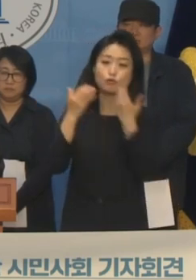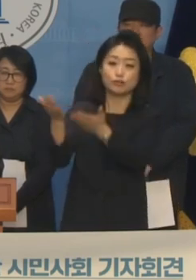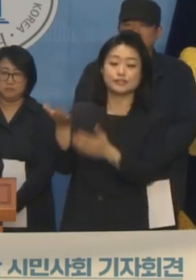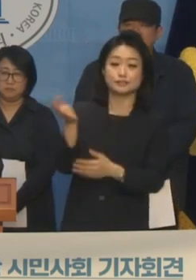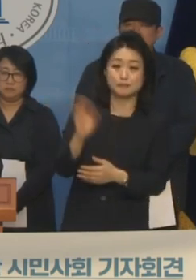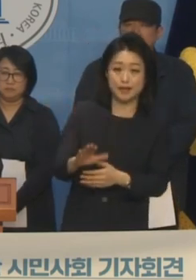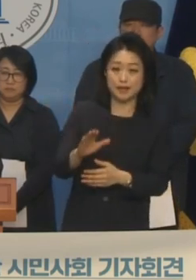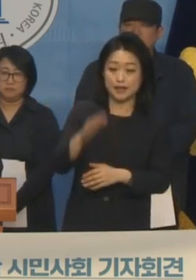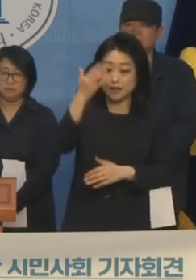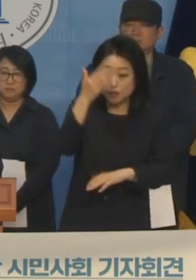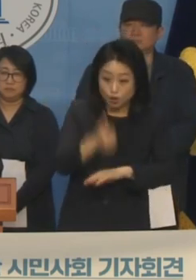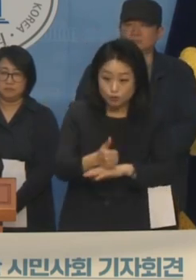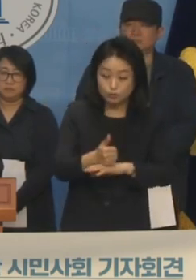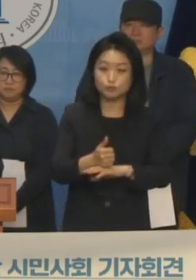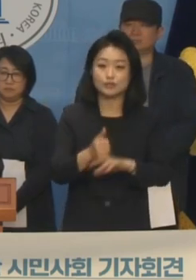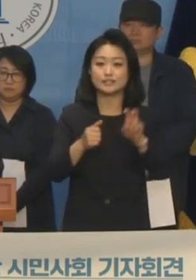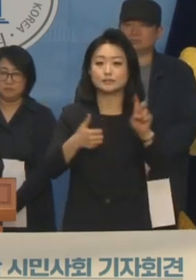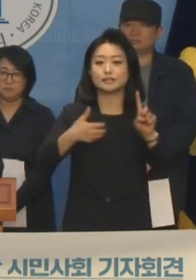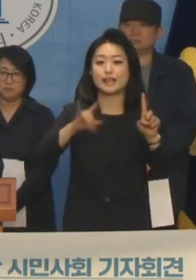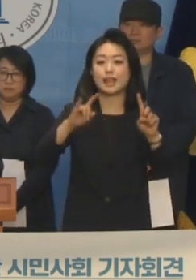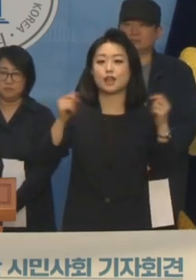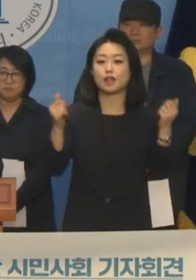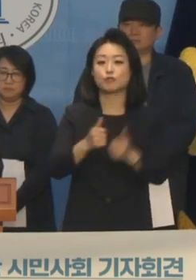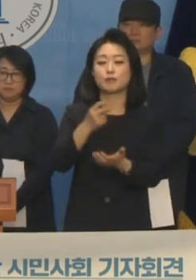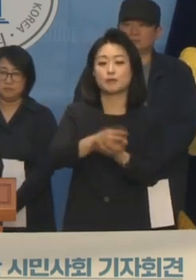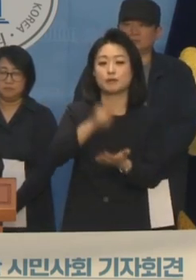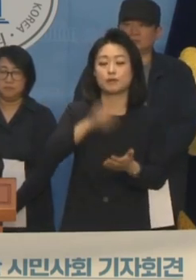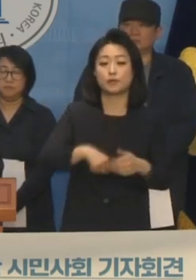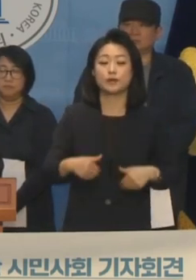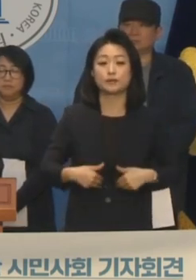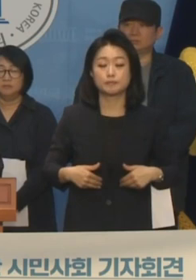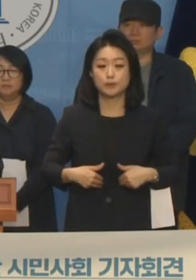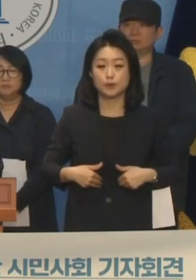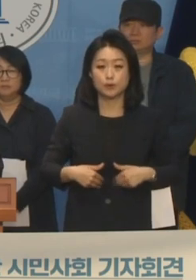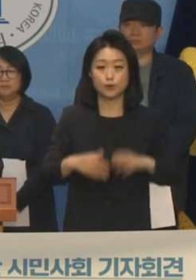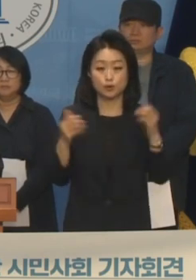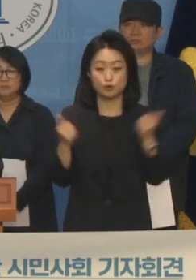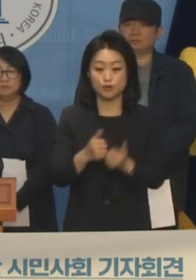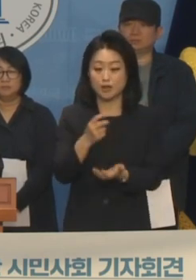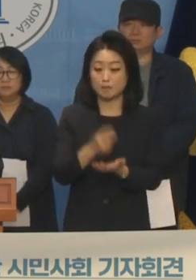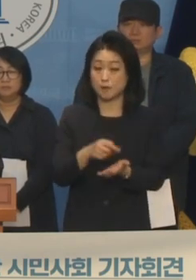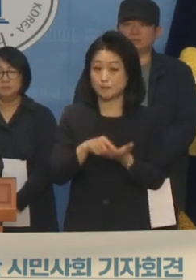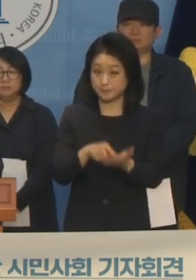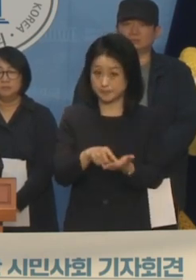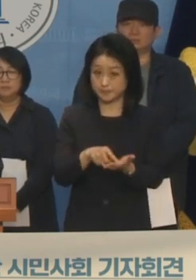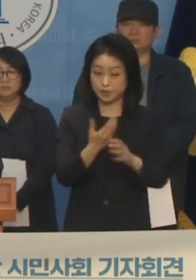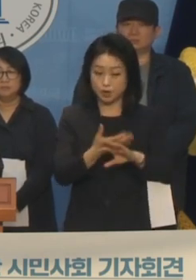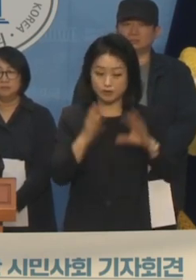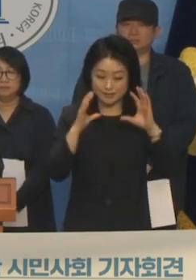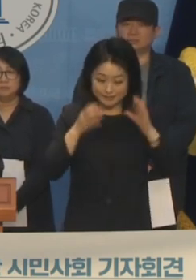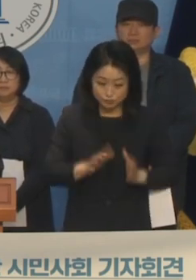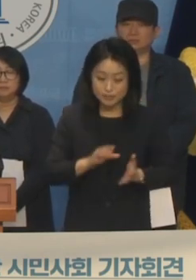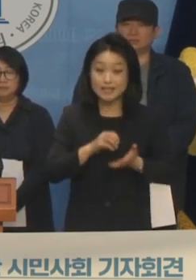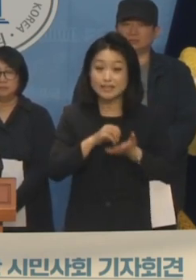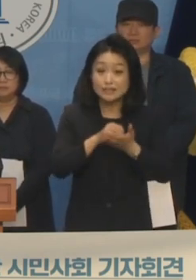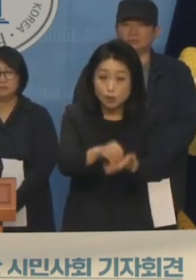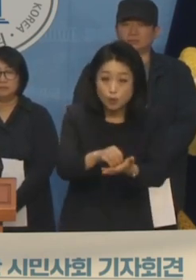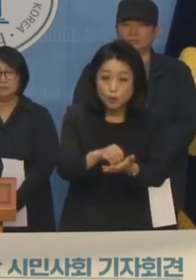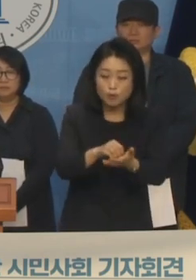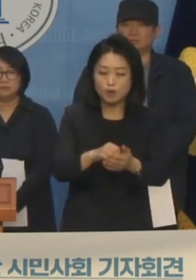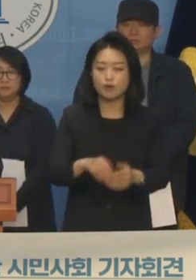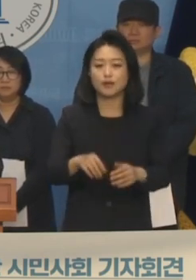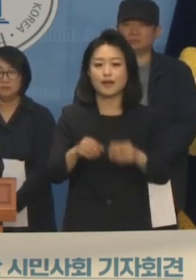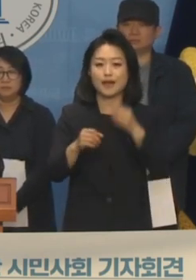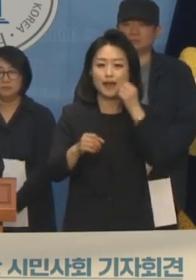남은 몫은 오롯이 21대 국회에 있습니다. 국회에 발의된 외국인 아동 출생등록법은 남은 임기 내에